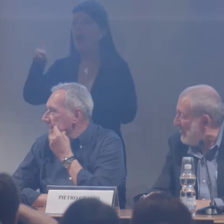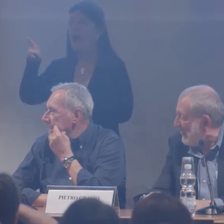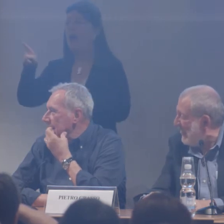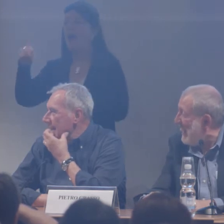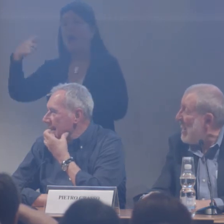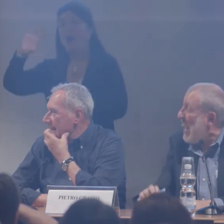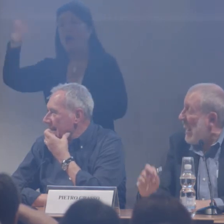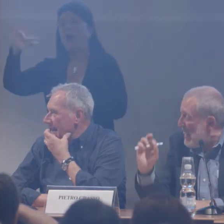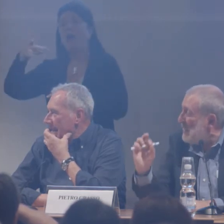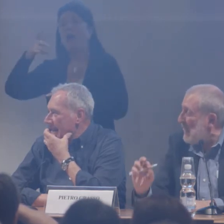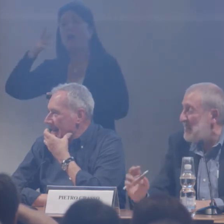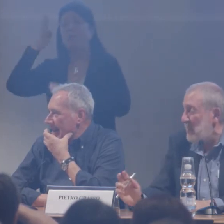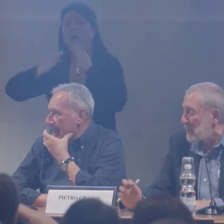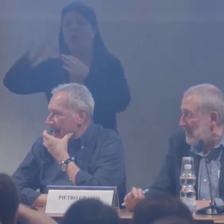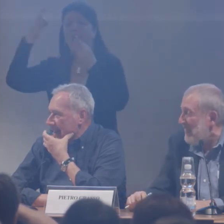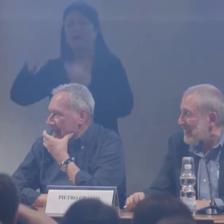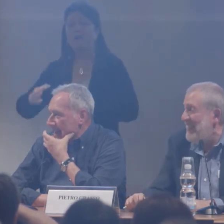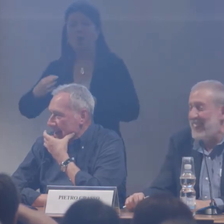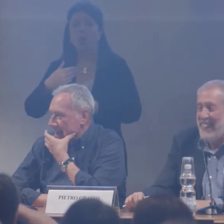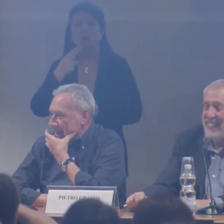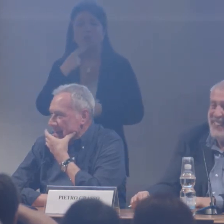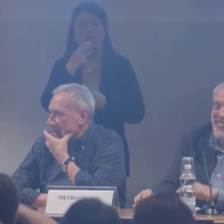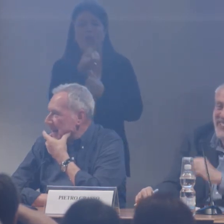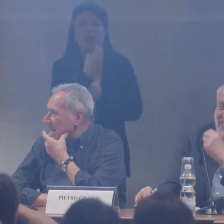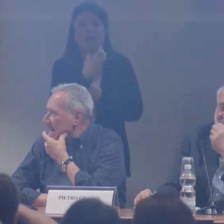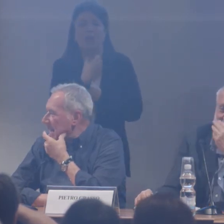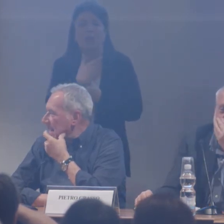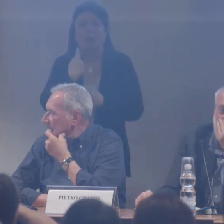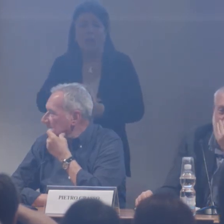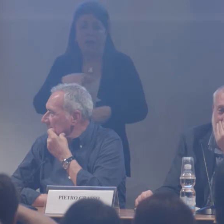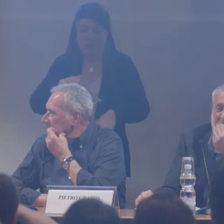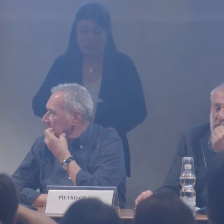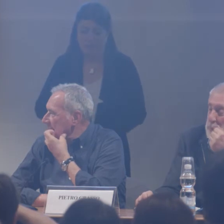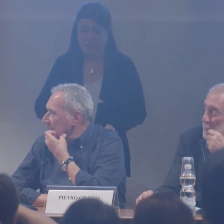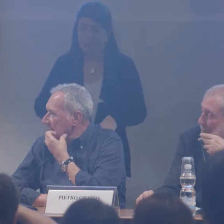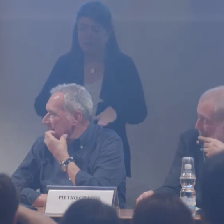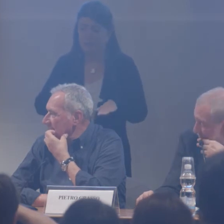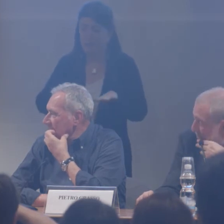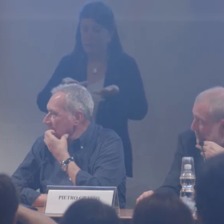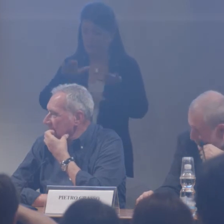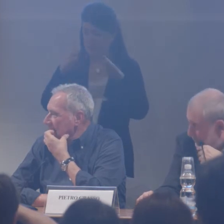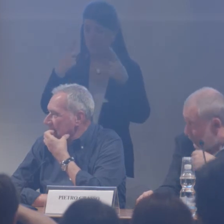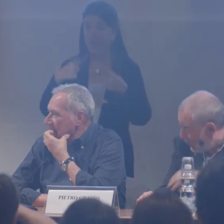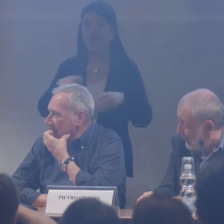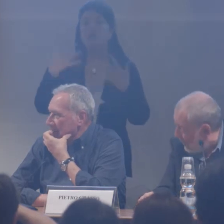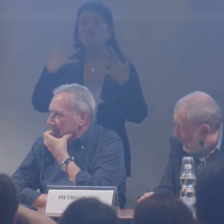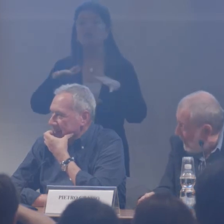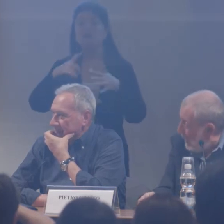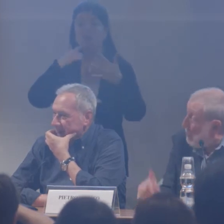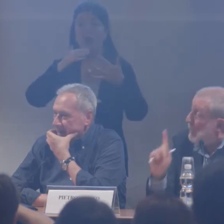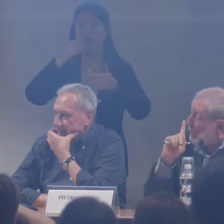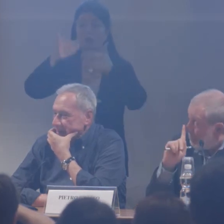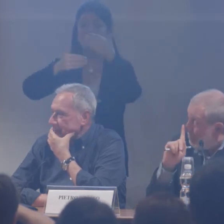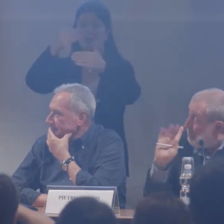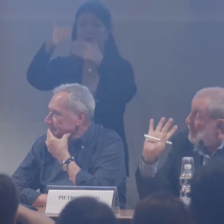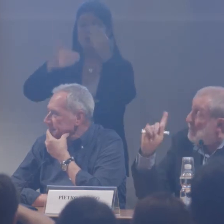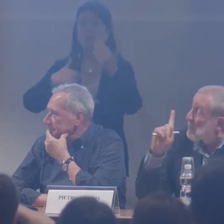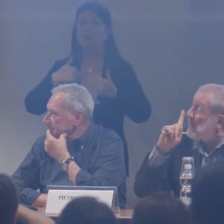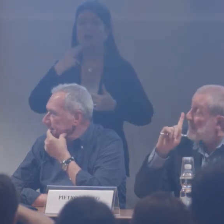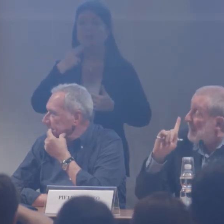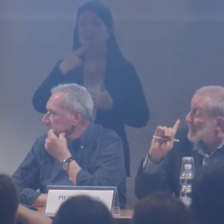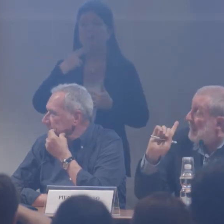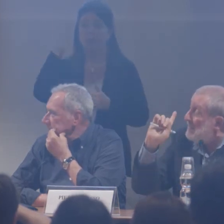Ma non è che si scendeva in strada, è un assioma, no. Era assolutamente rassegnazione, ma già questa era un'evoluzione, cioè già mio padre era una persona perché, illuminata.